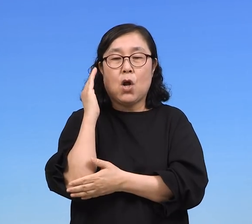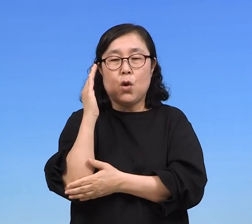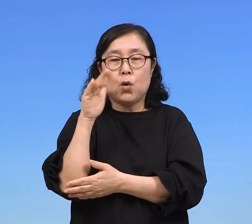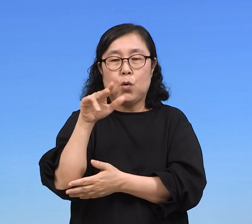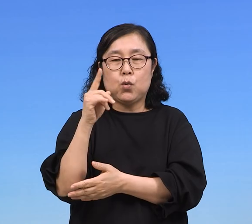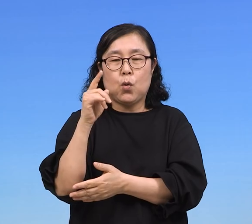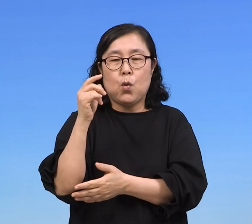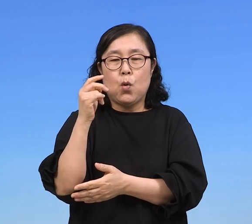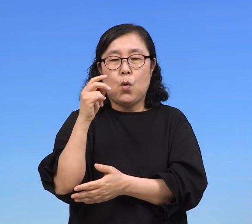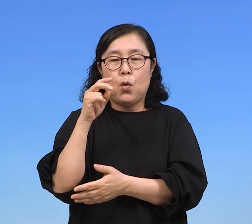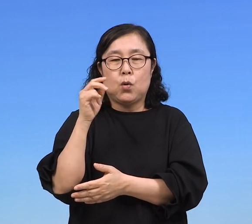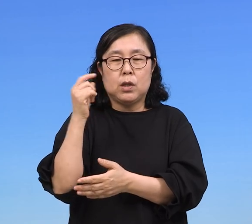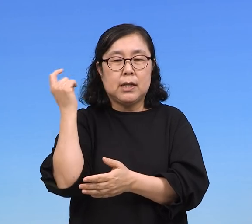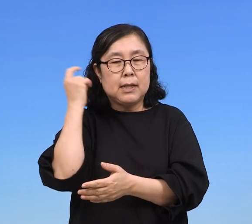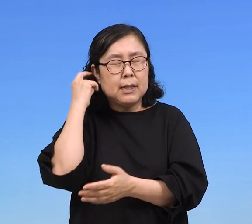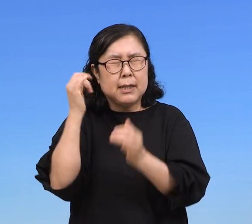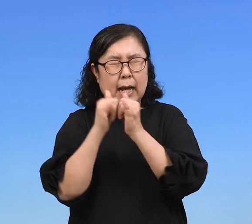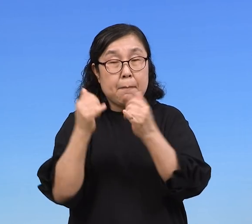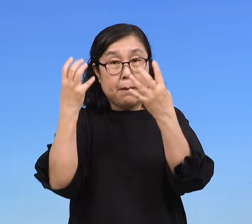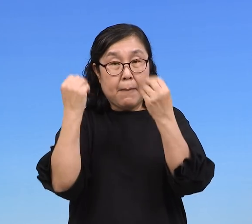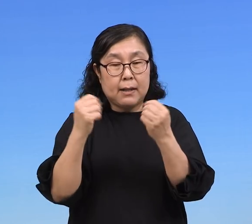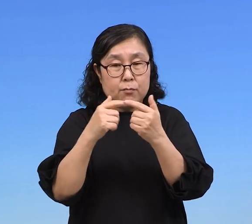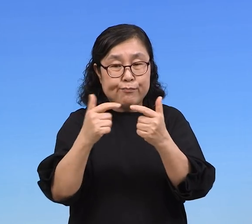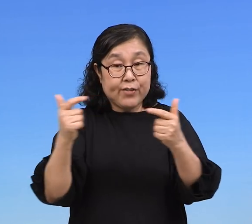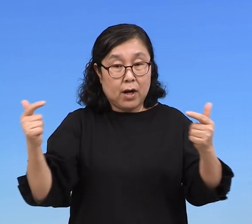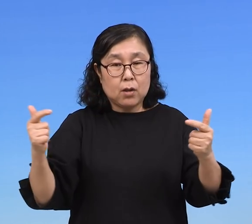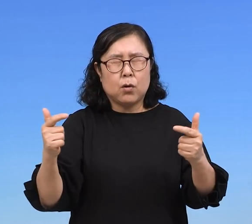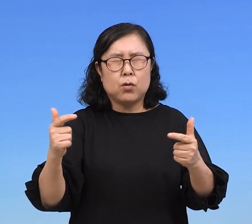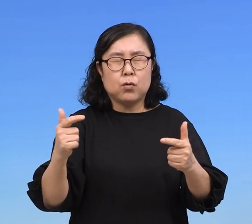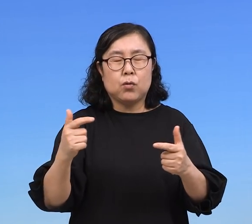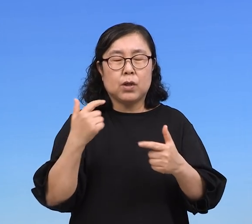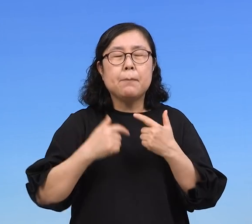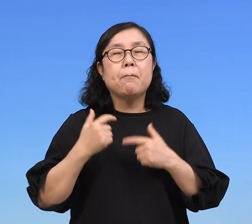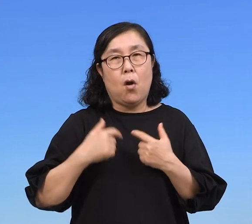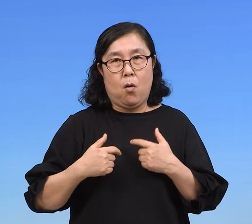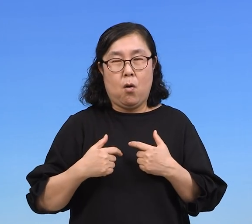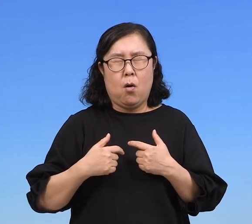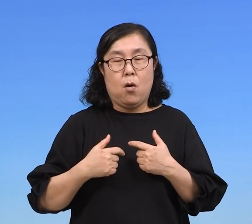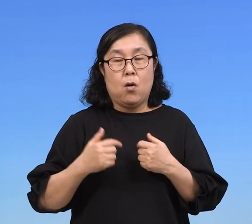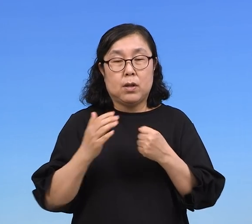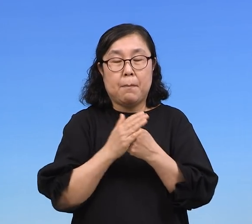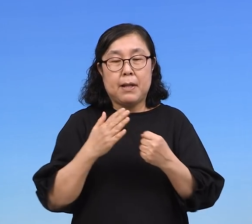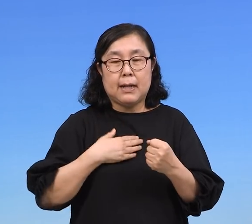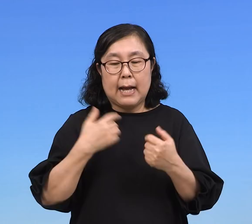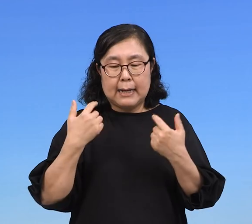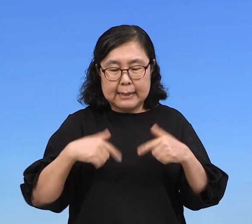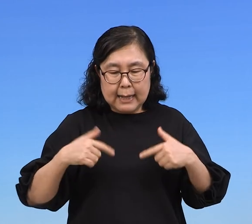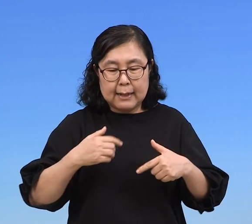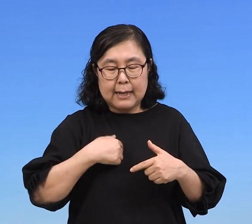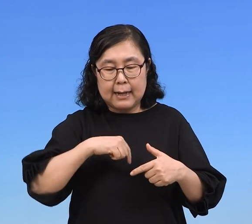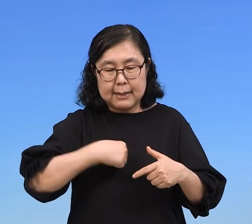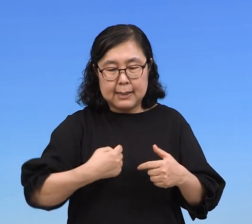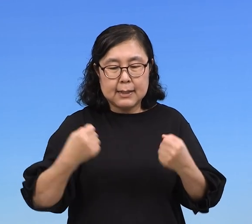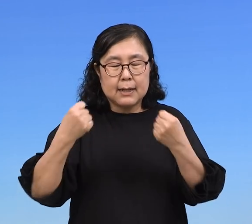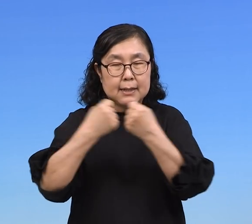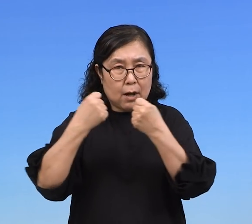그거를 피할 수가 없는 기쁨이거든요. 늘 싸워야 되는 게 이 문제거든요.